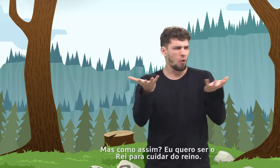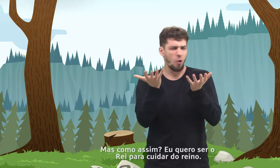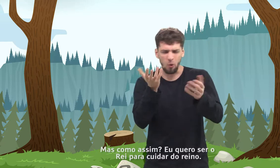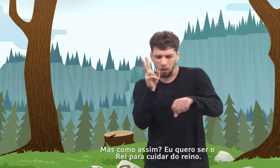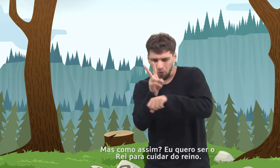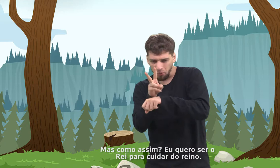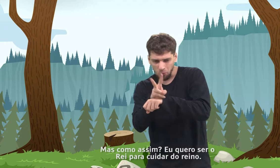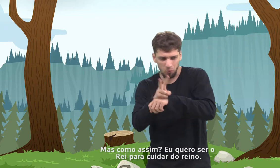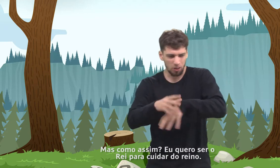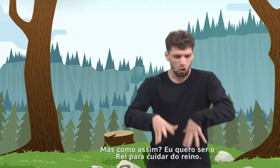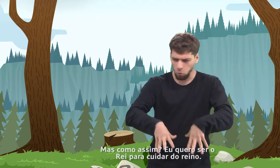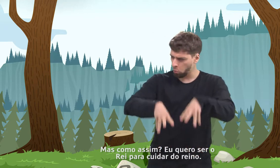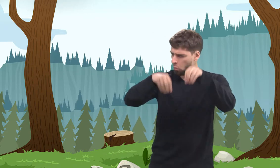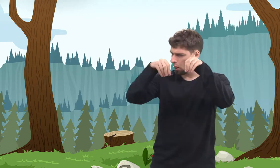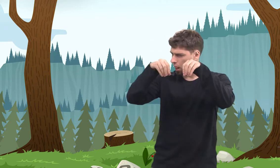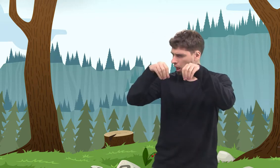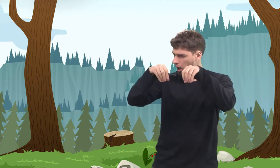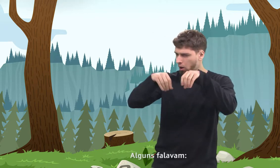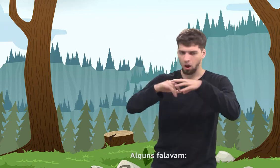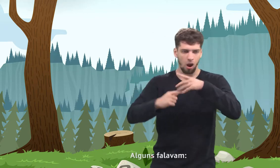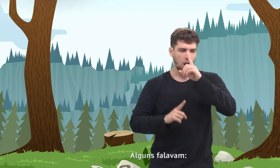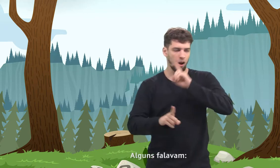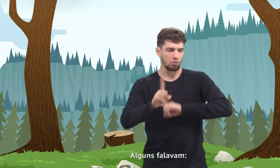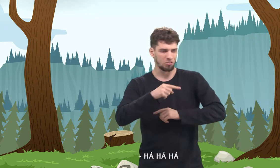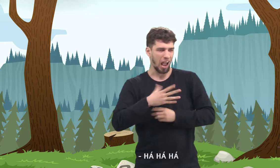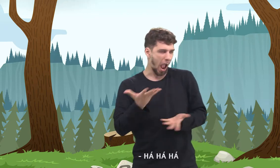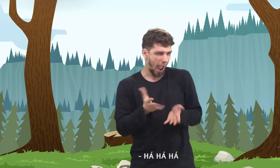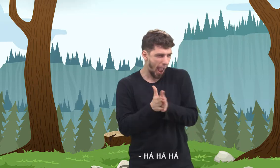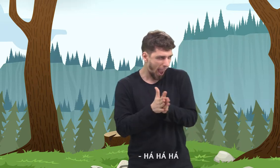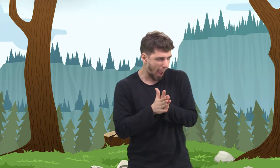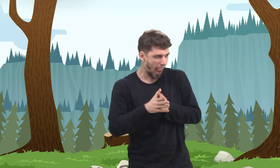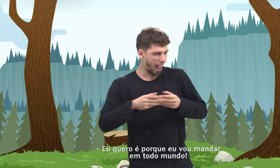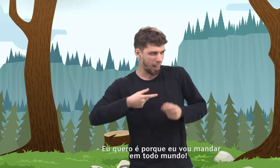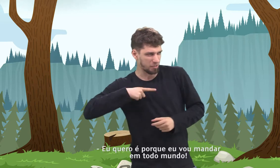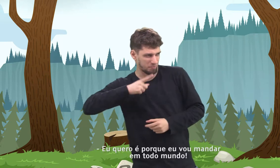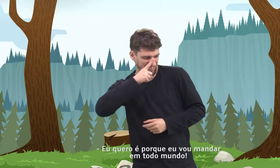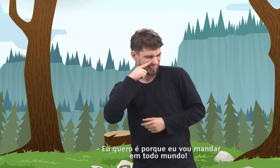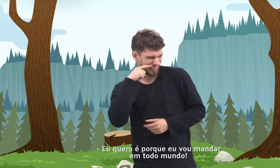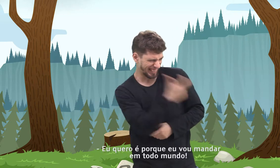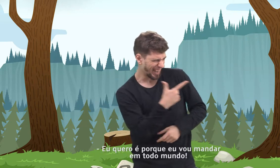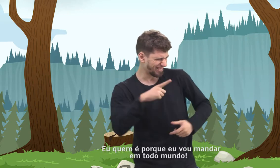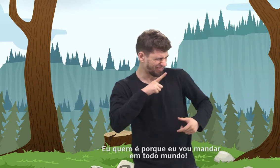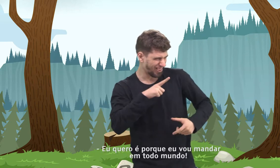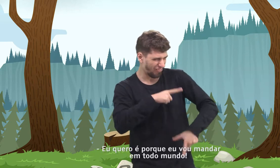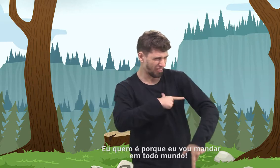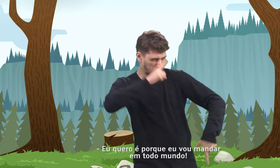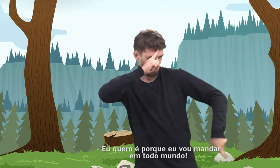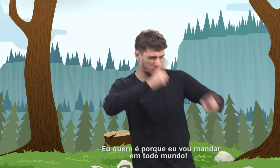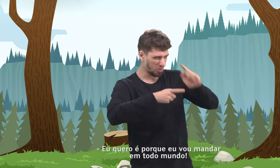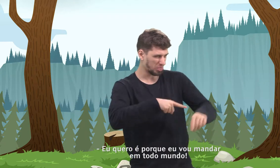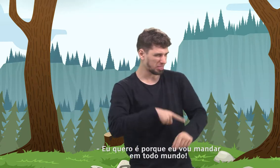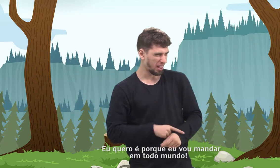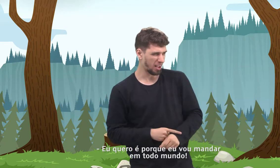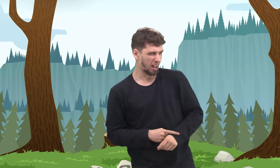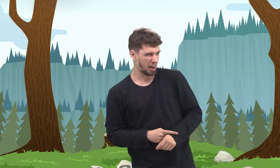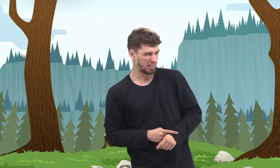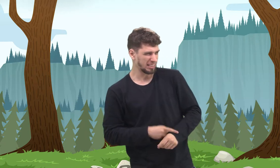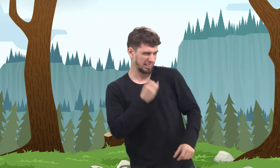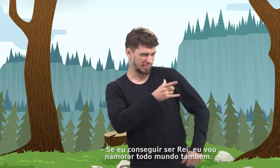rei para cuidar o reino alguns falavam hahaha eu quero é porque eu vou mandar todo mundo se eu